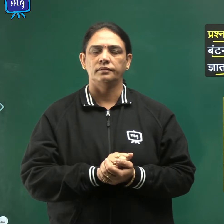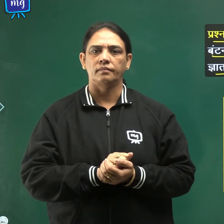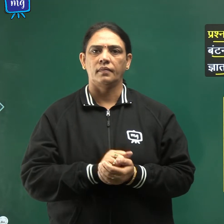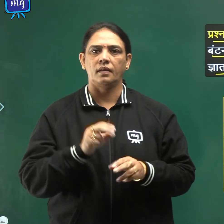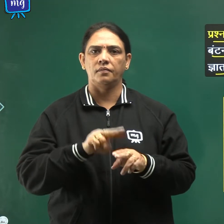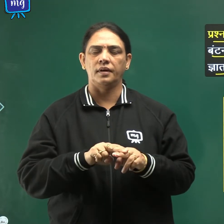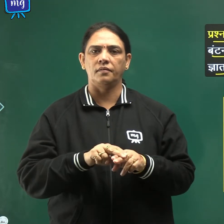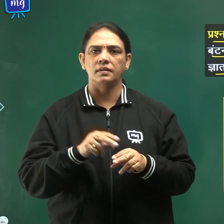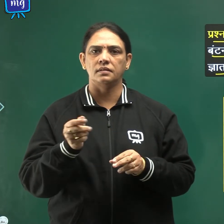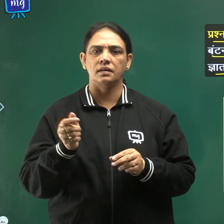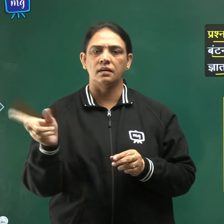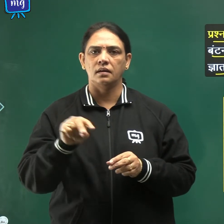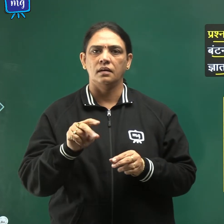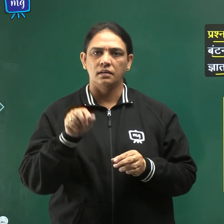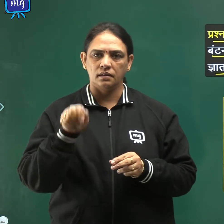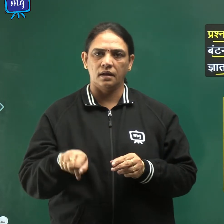बारंबारता दी हुई है।